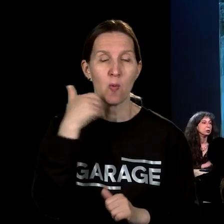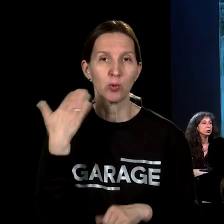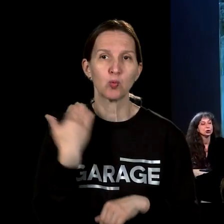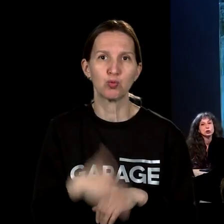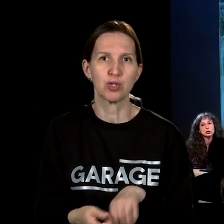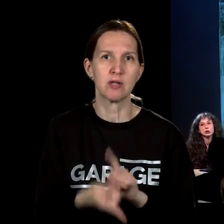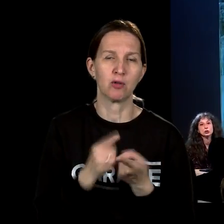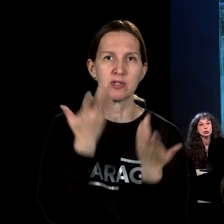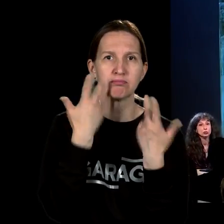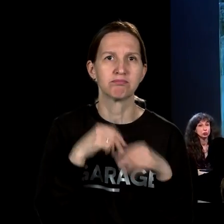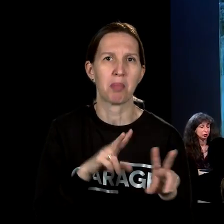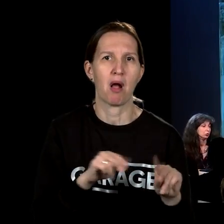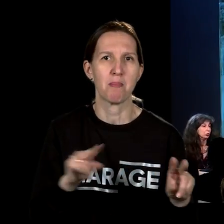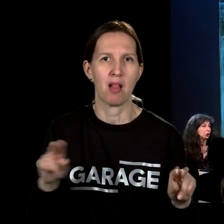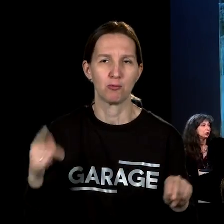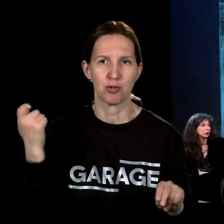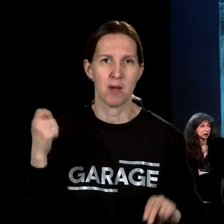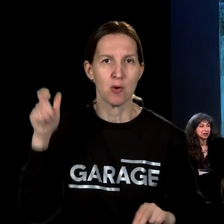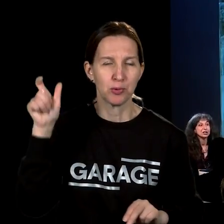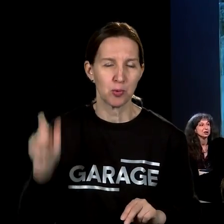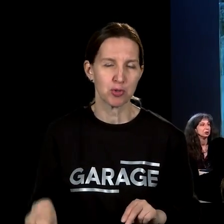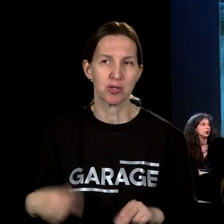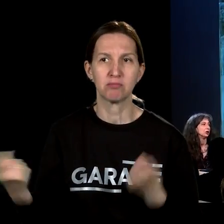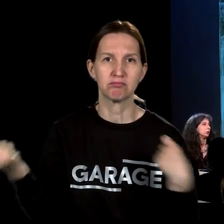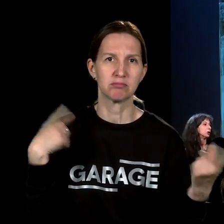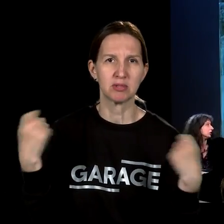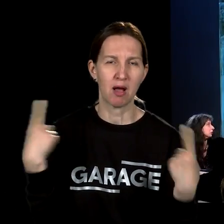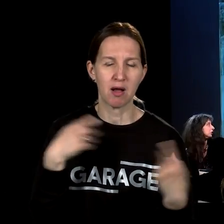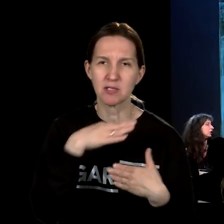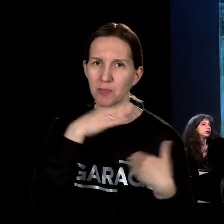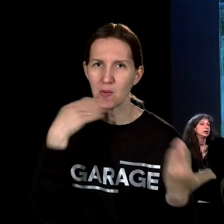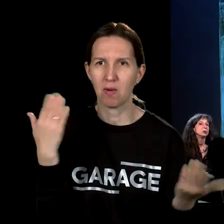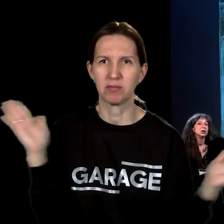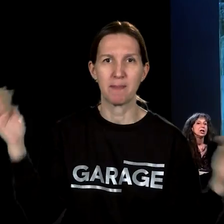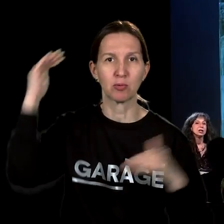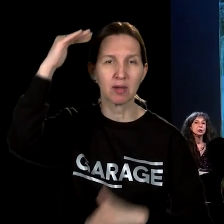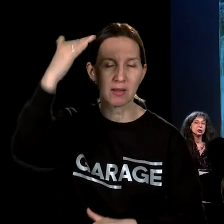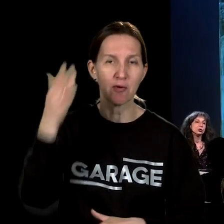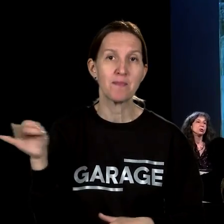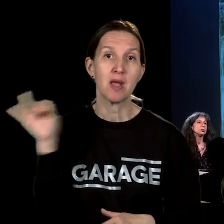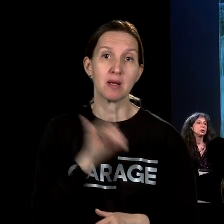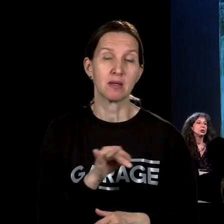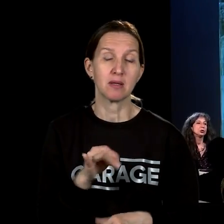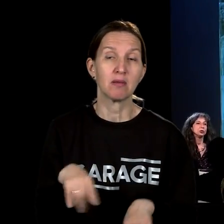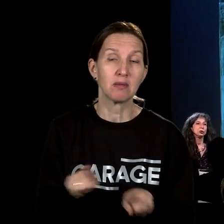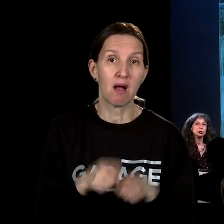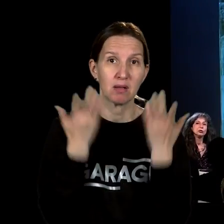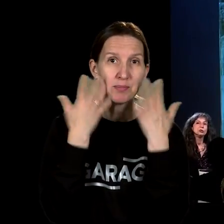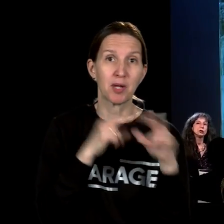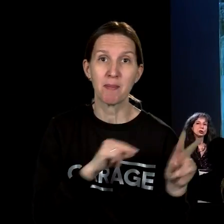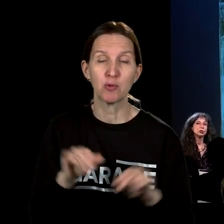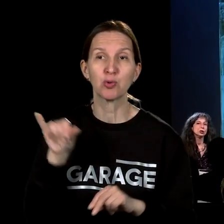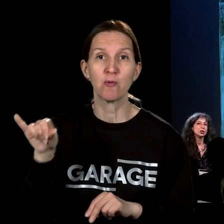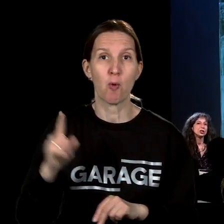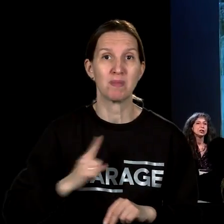самых благополучных художников, вот, с заказами на парадные портреты, видимо. И он настолько благополучен, что у